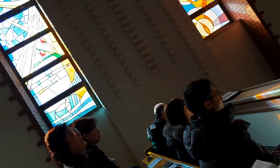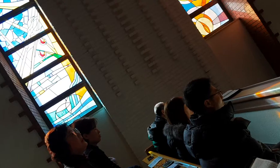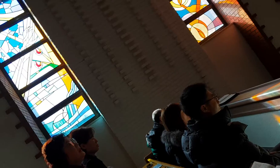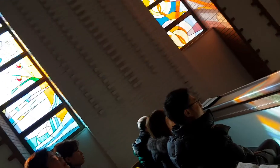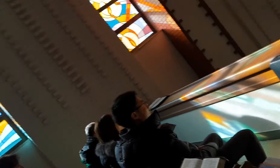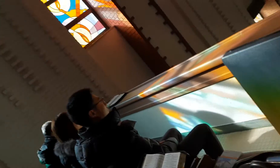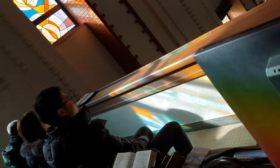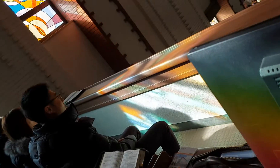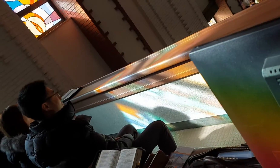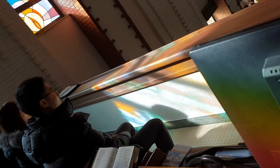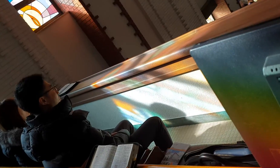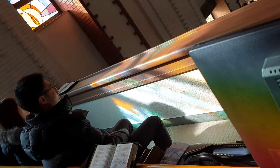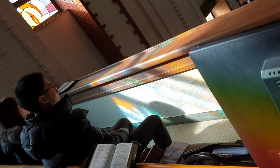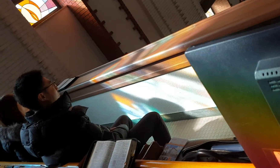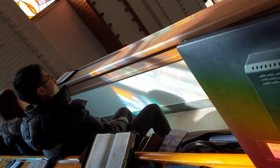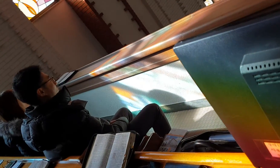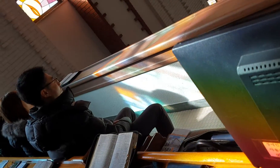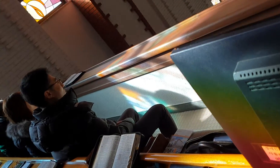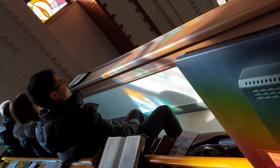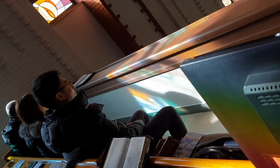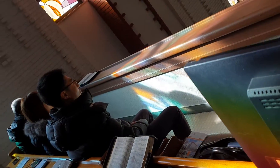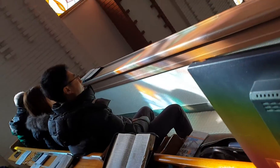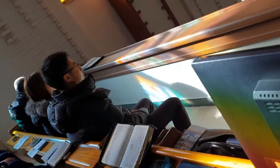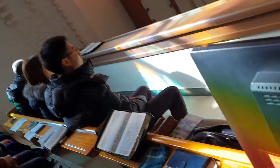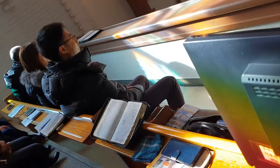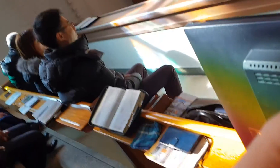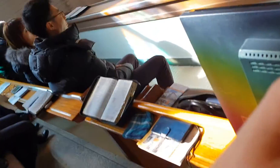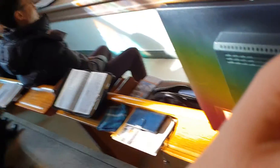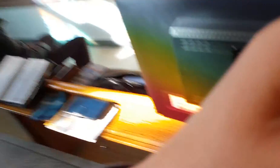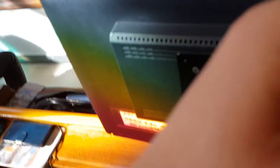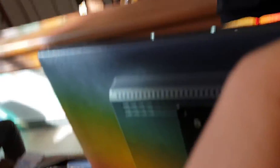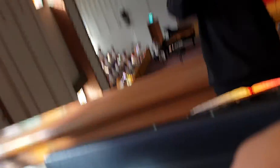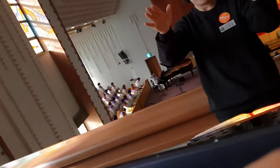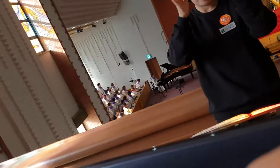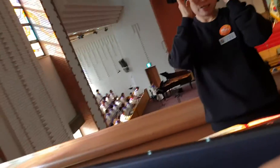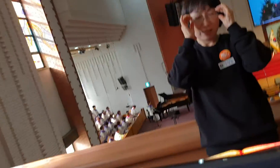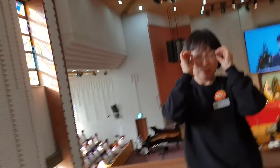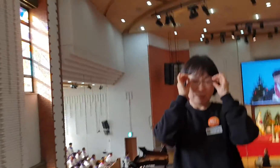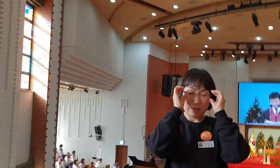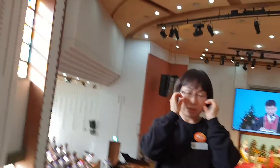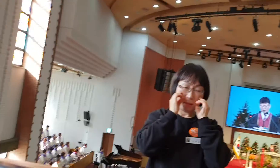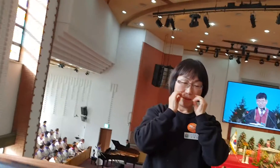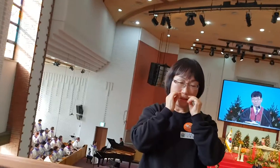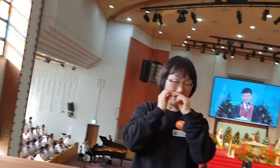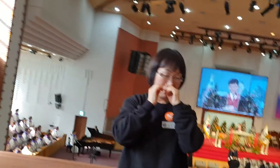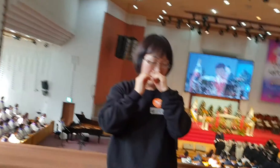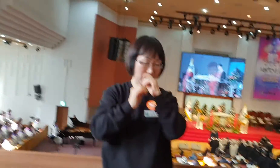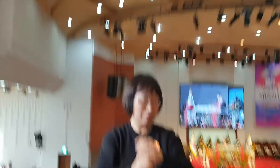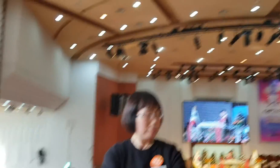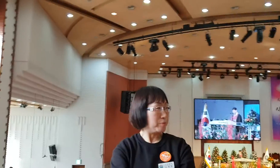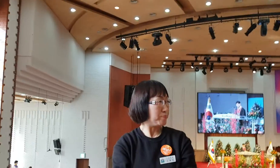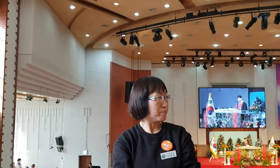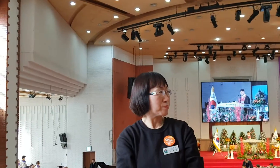찬송하 281장 함께 감상으로 부르시며 성찰에 참여하겠습니다 이렇게 보다 안 들어오죠